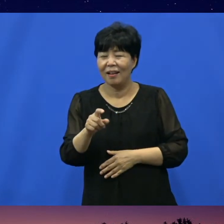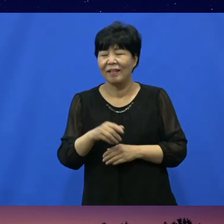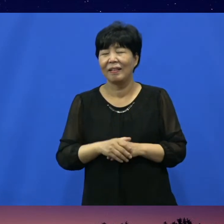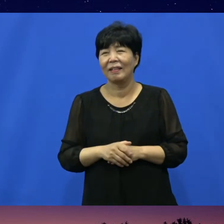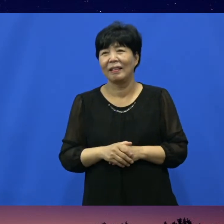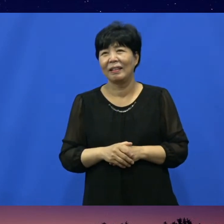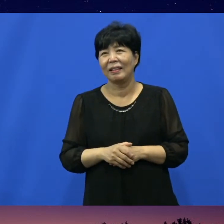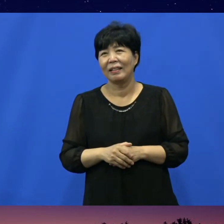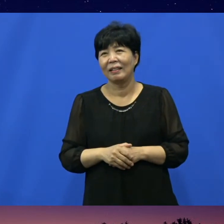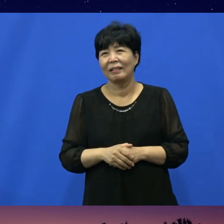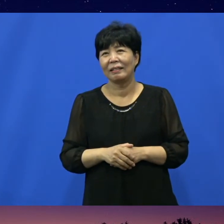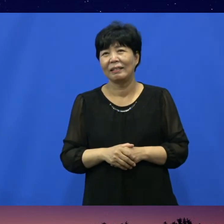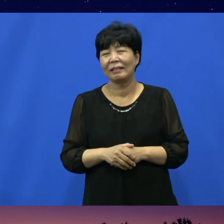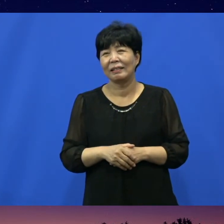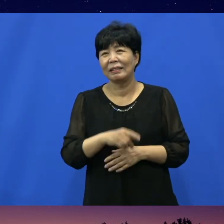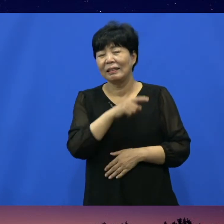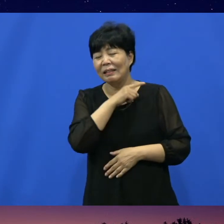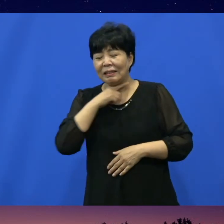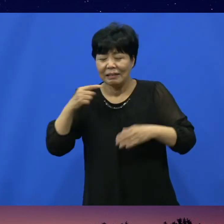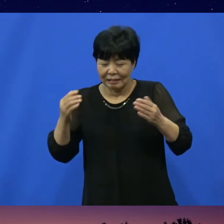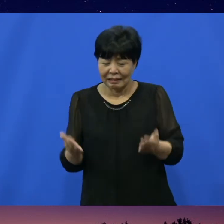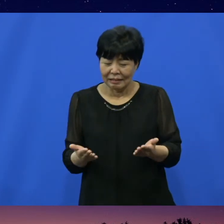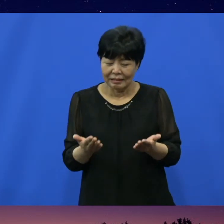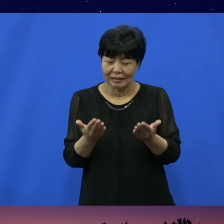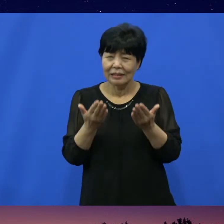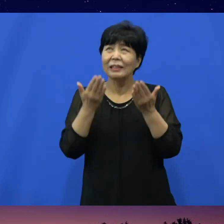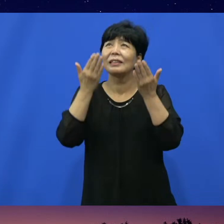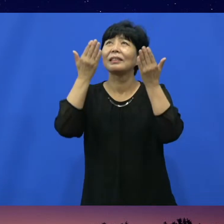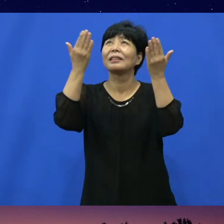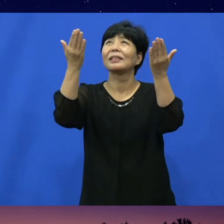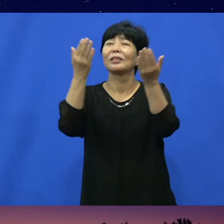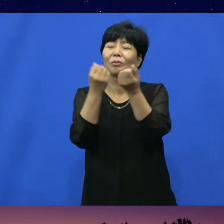아무리 헌신을 해도 그 사랑에 보답을 못한 거예요.